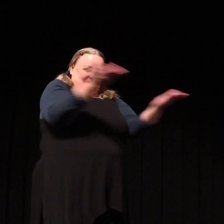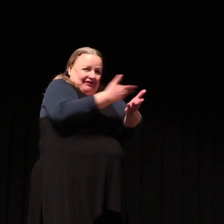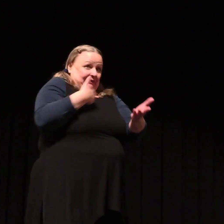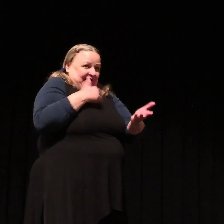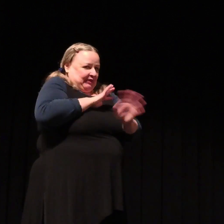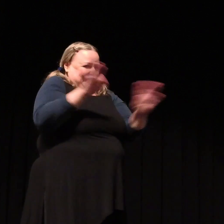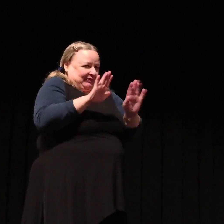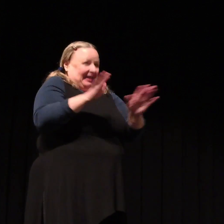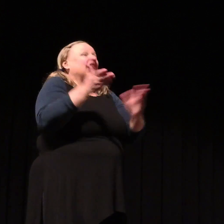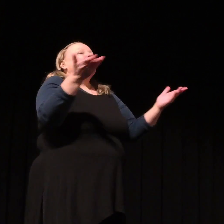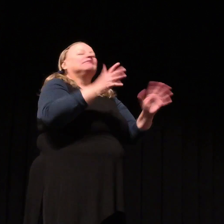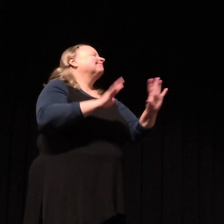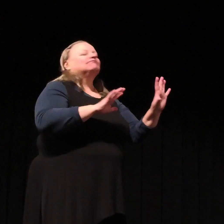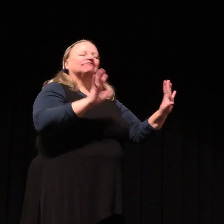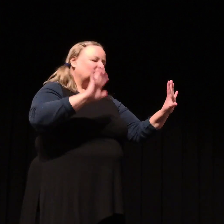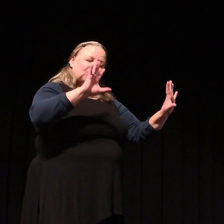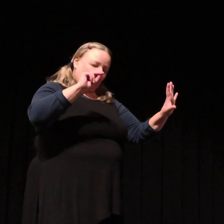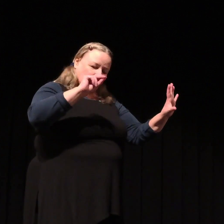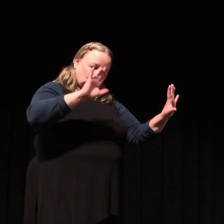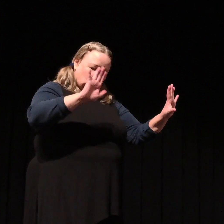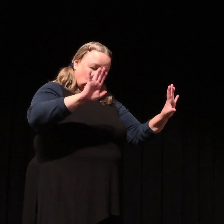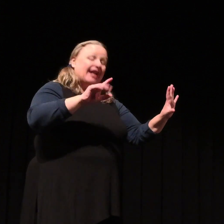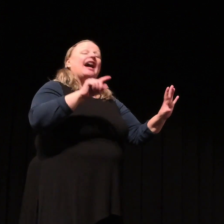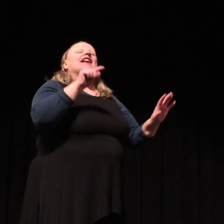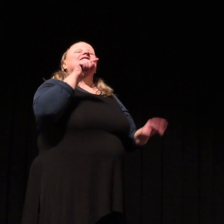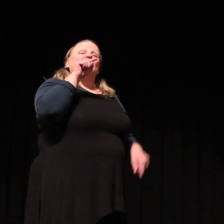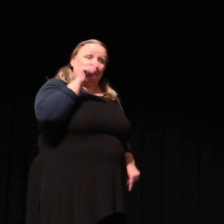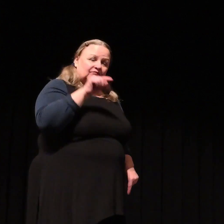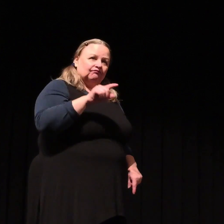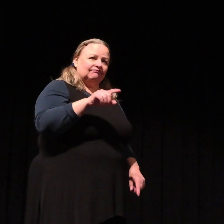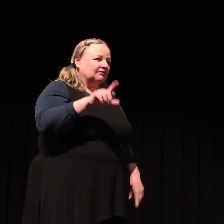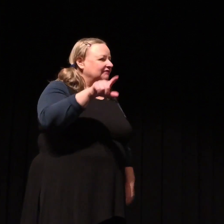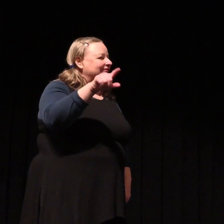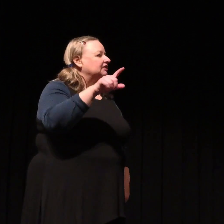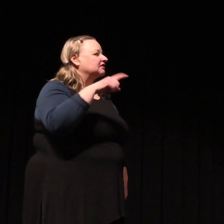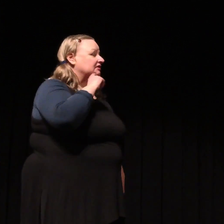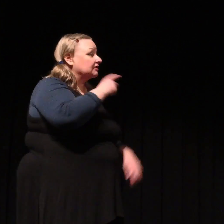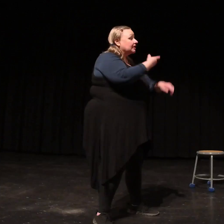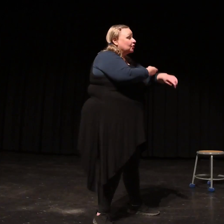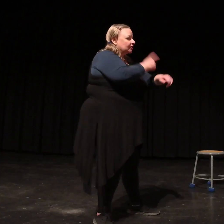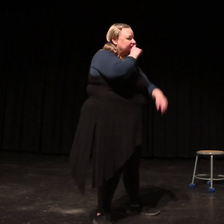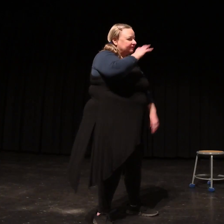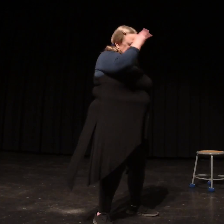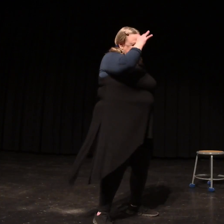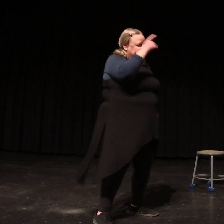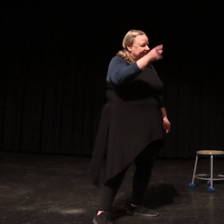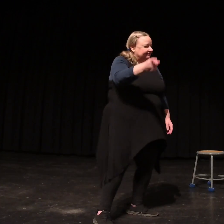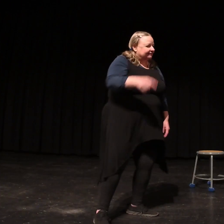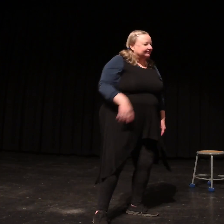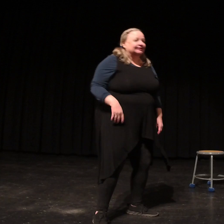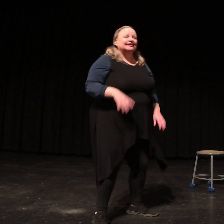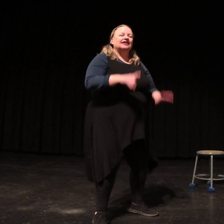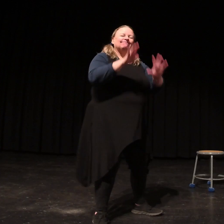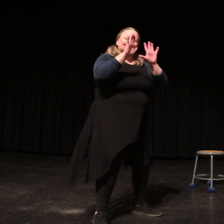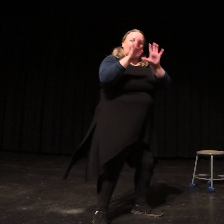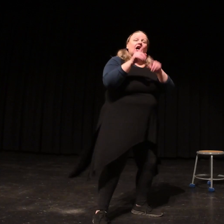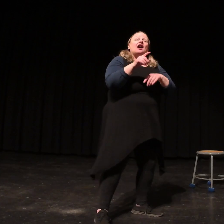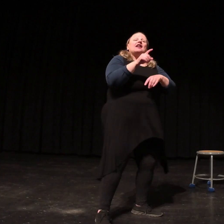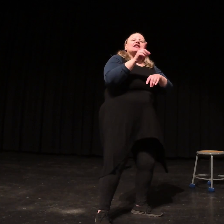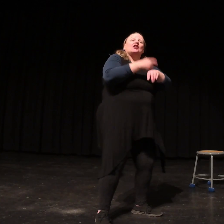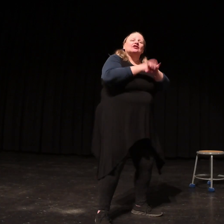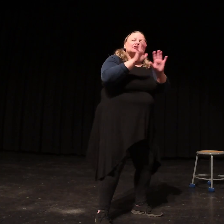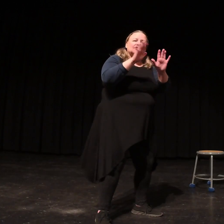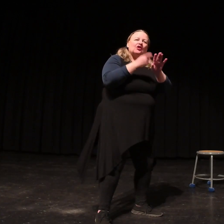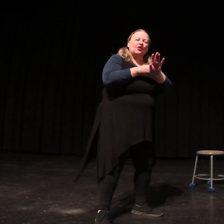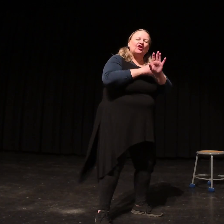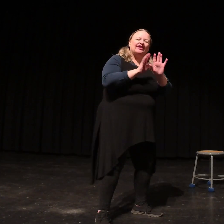avec une personne sourde en ce moment, OK? Alors, non, c'est... Mais le docteur, il comprend pas le service,